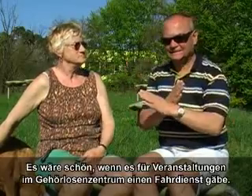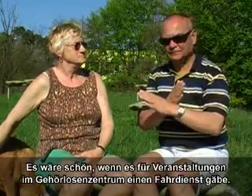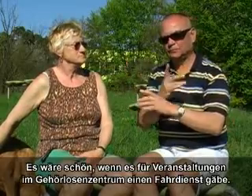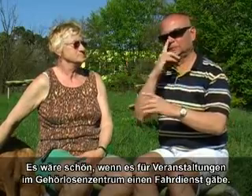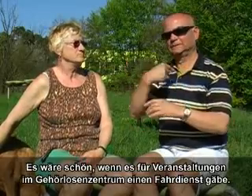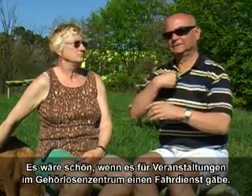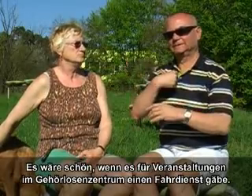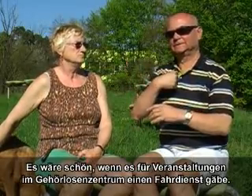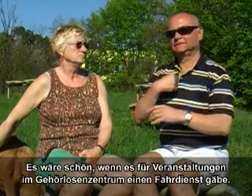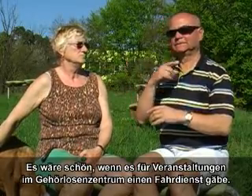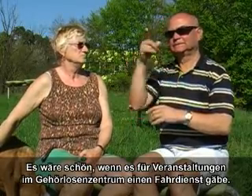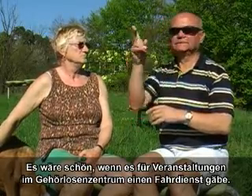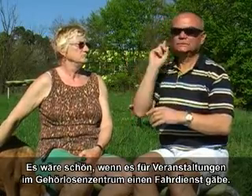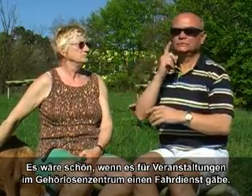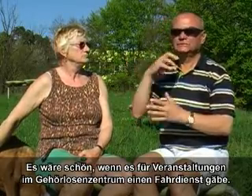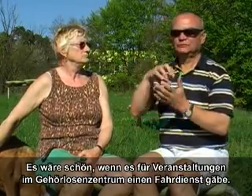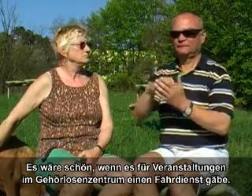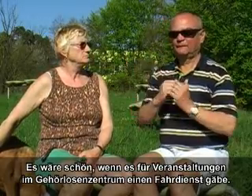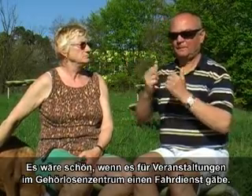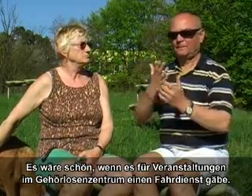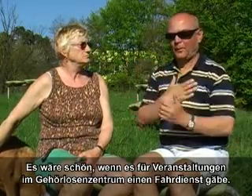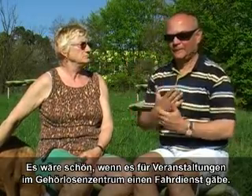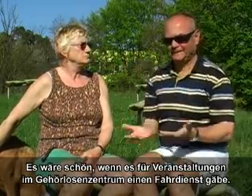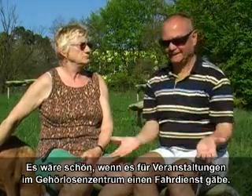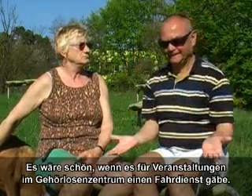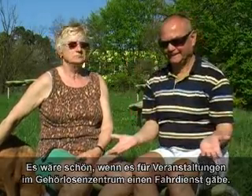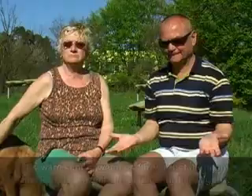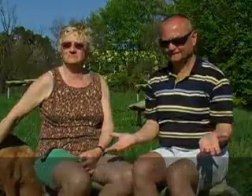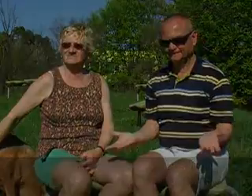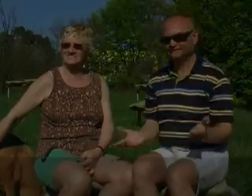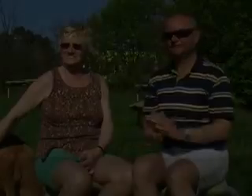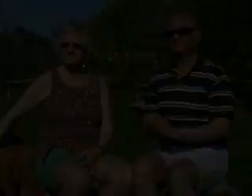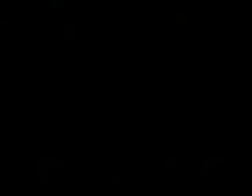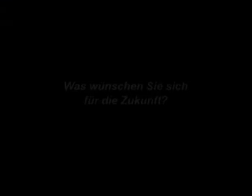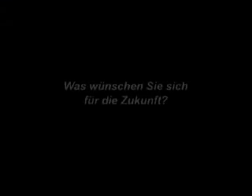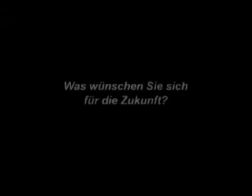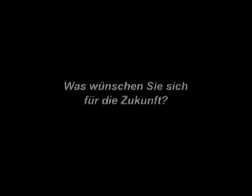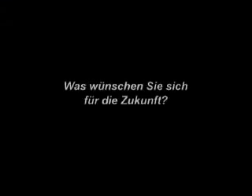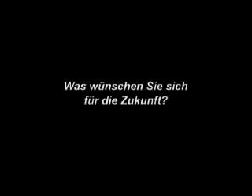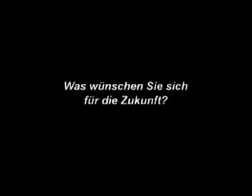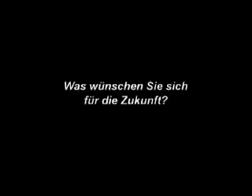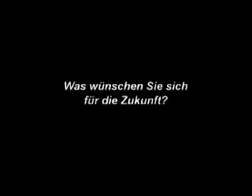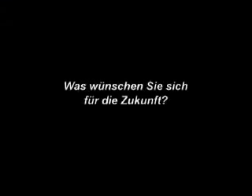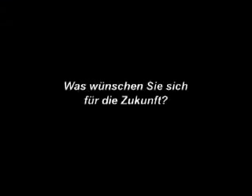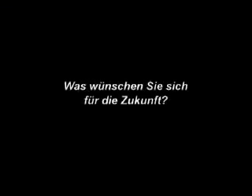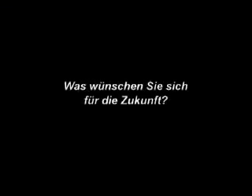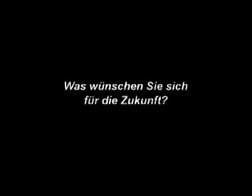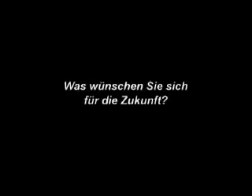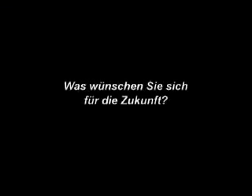Es wäre schön, wenn es für Veranstaltungen im Gehörlosenzentrum einen Fahrdienst gäbe. Was wünschen Sie sich für die